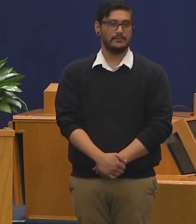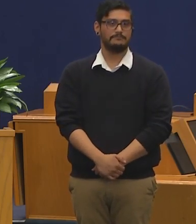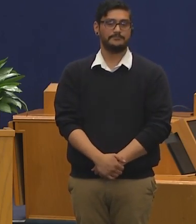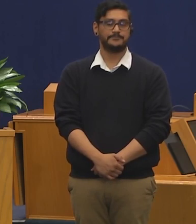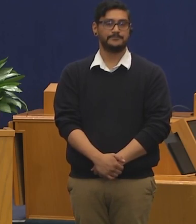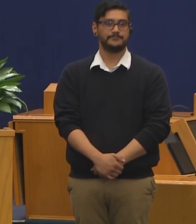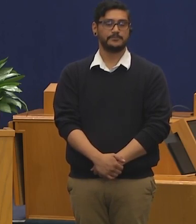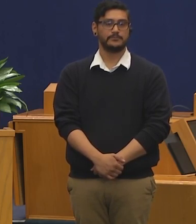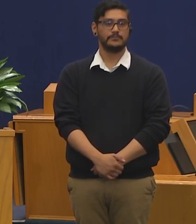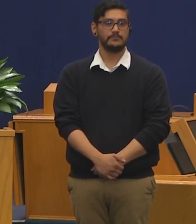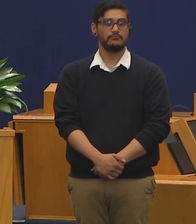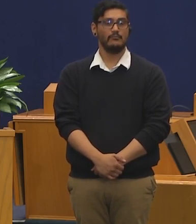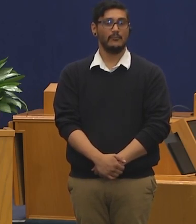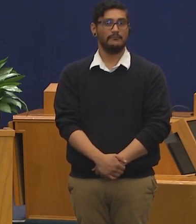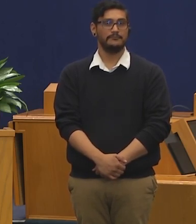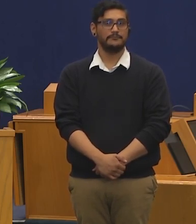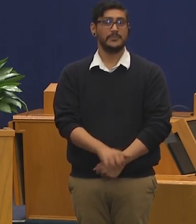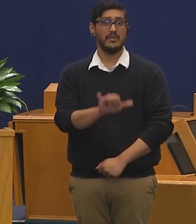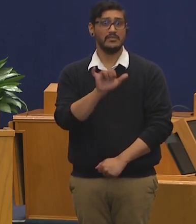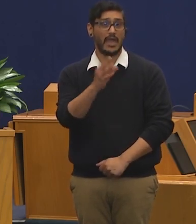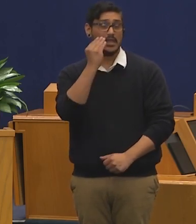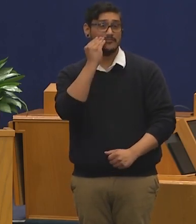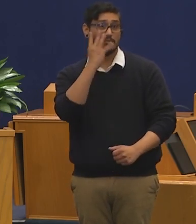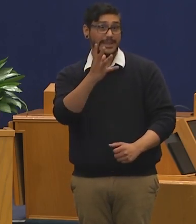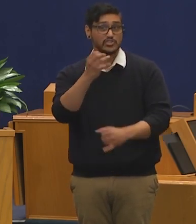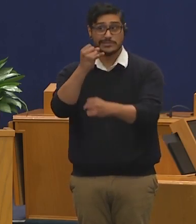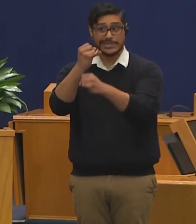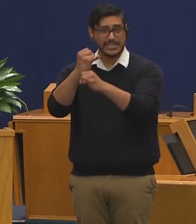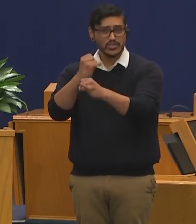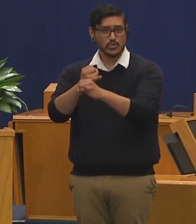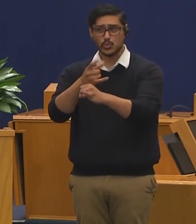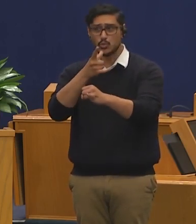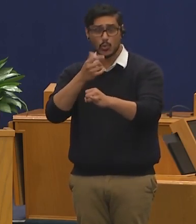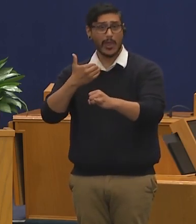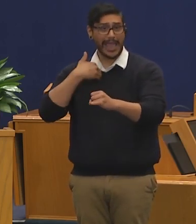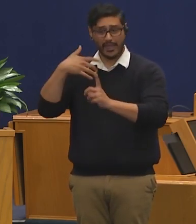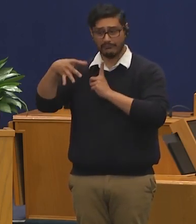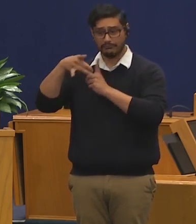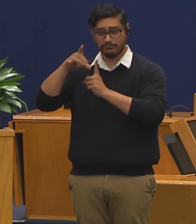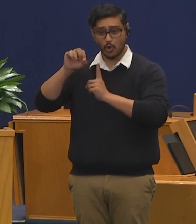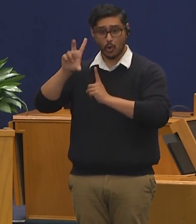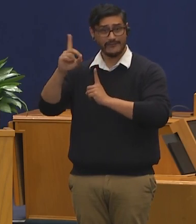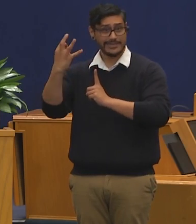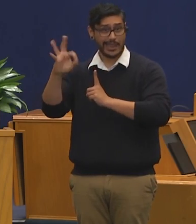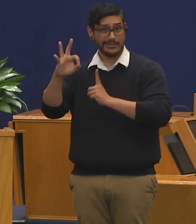Publicamos la lista de instituciones con casos confirmados en nuestro sitio de web para